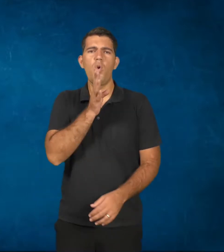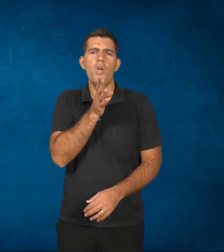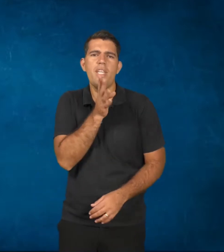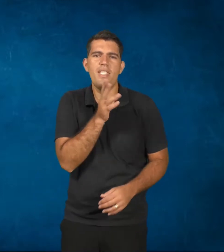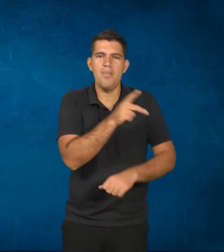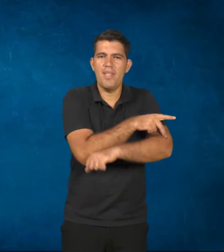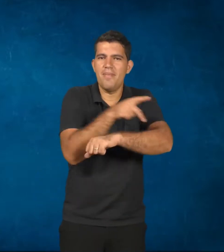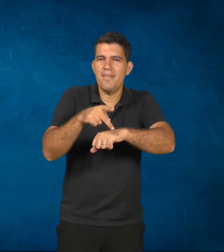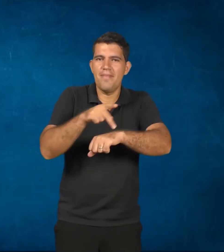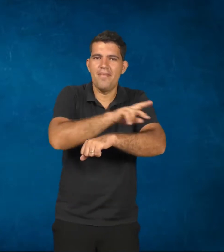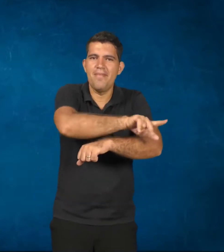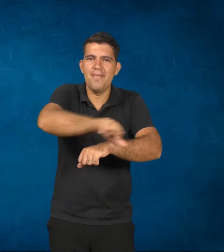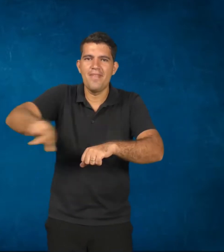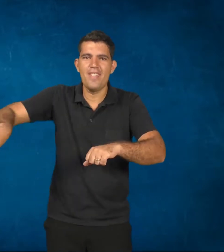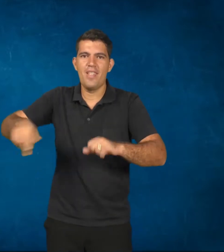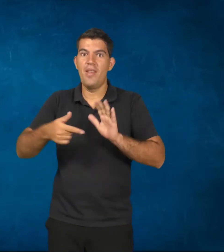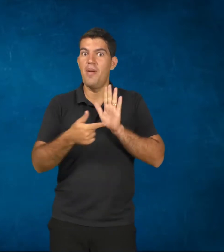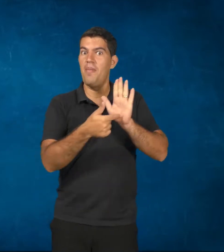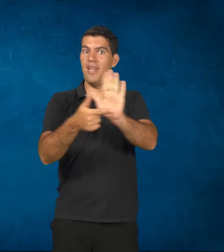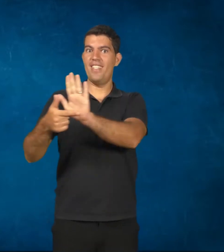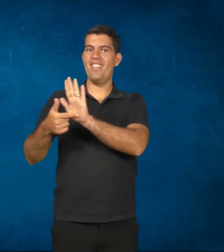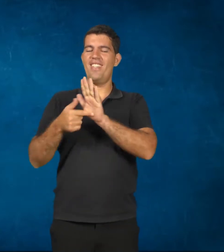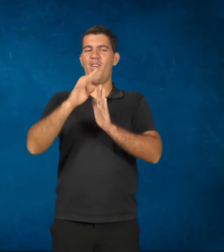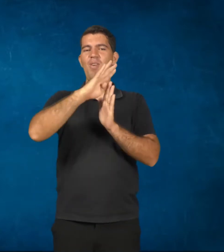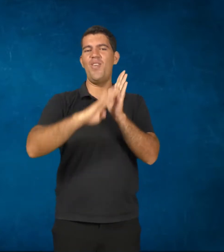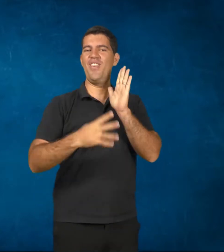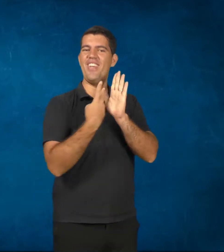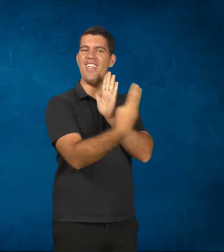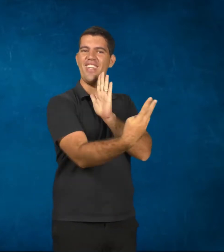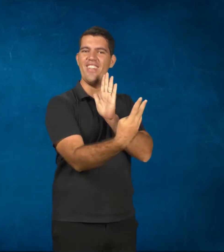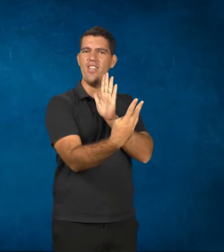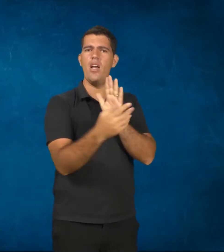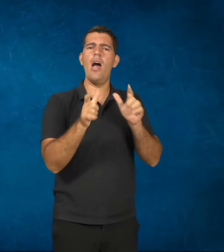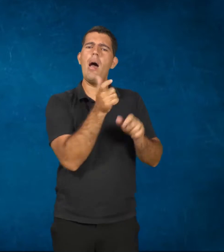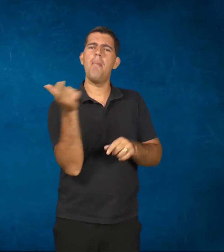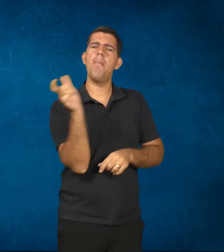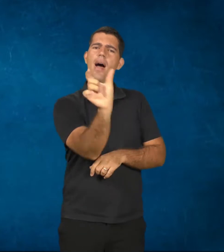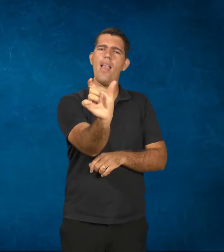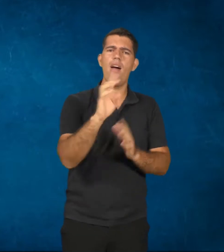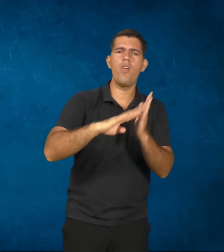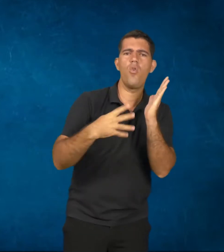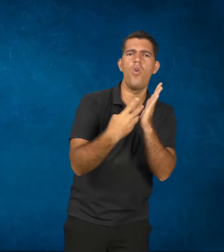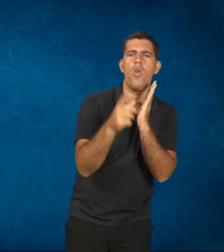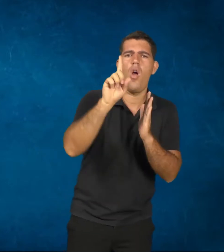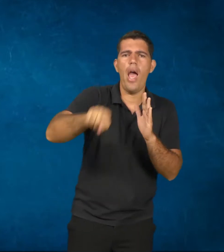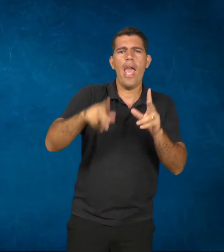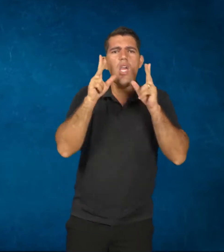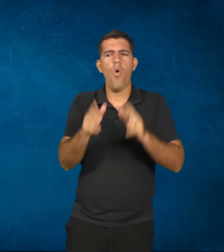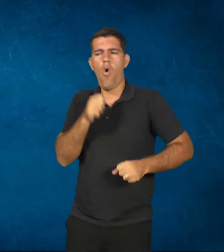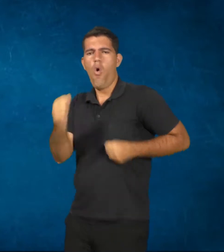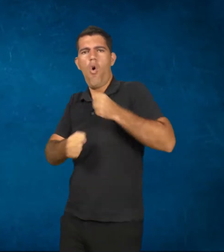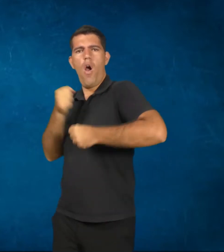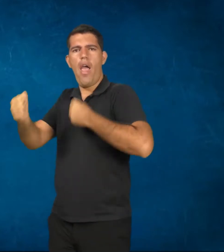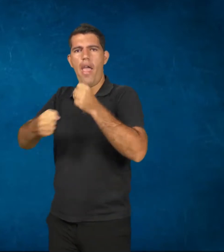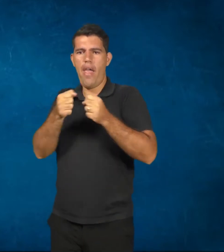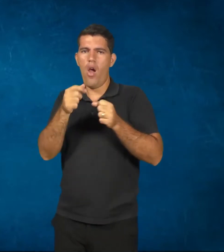Conhecimentos Pedagógicos apresenta Currículo, etimologicamente, significa ato de correr, percurso. Mas e